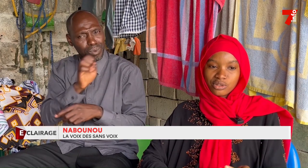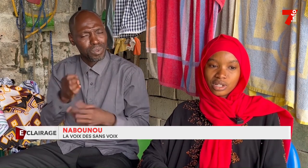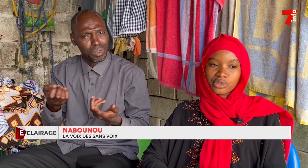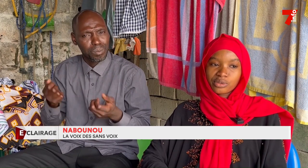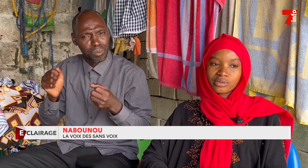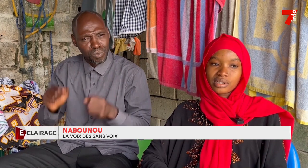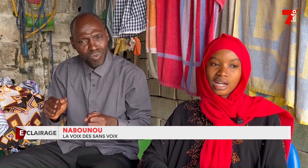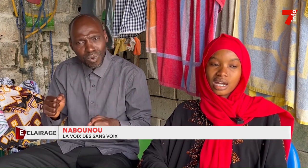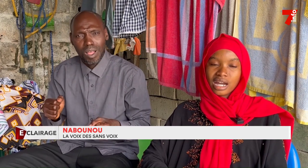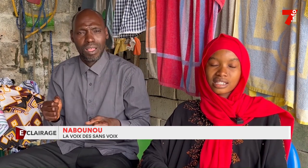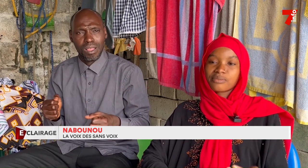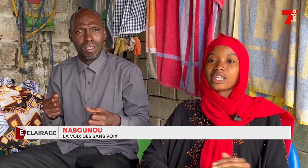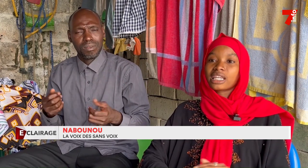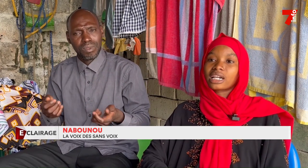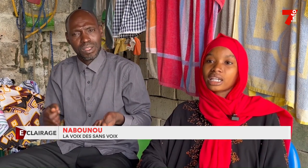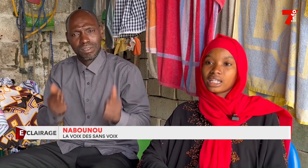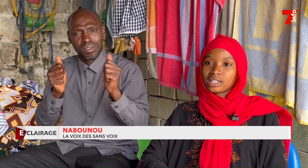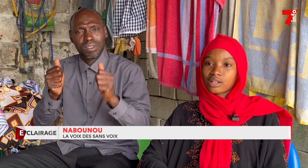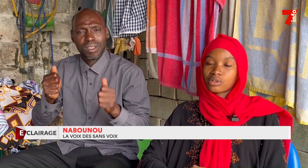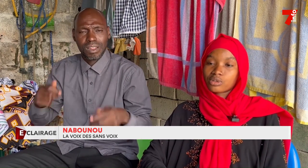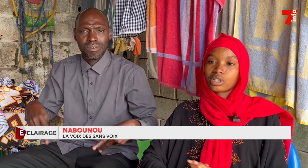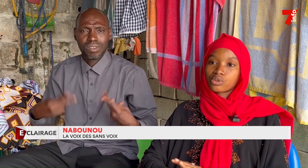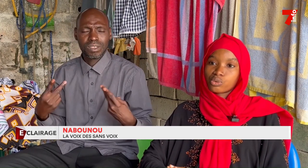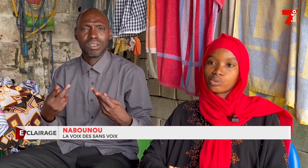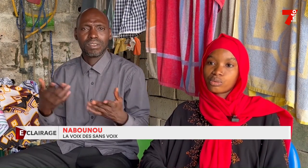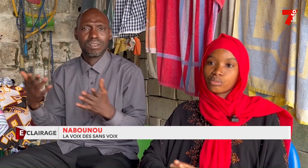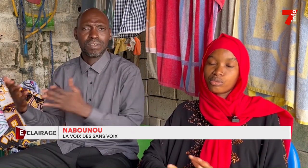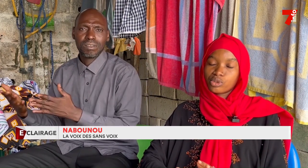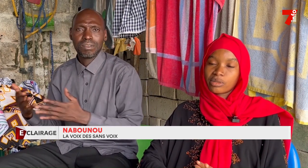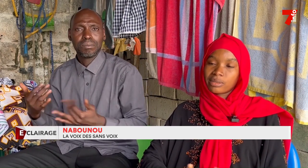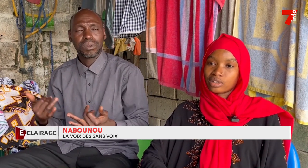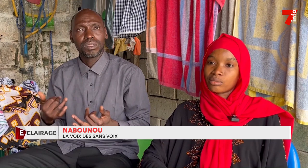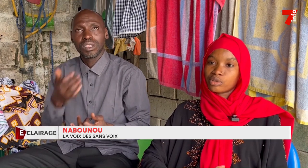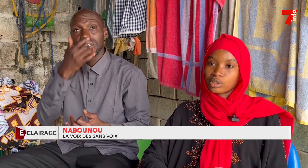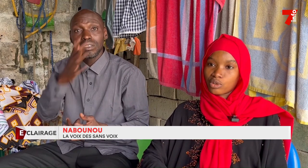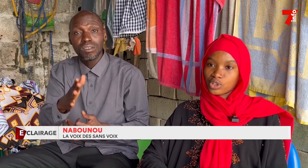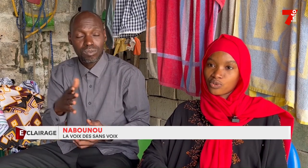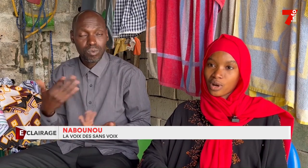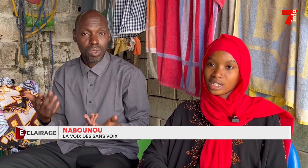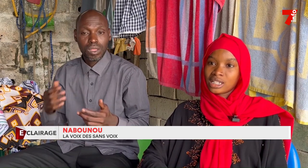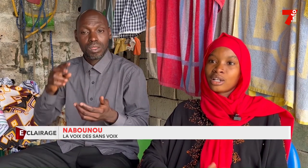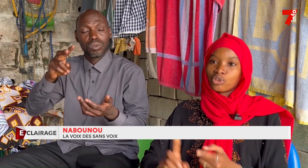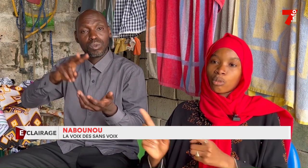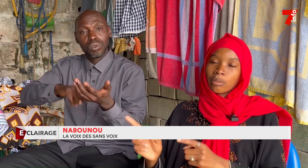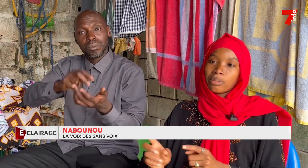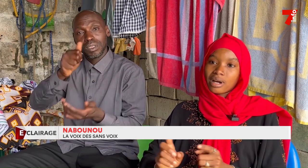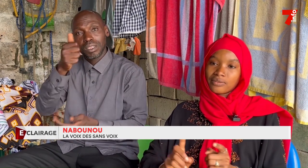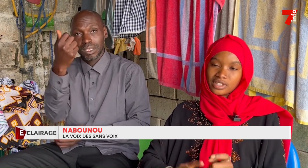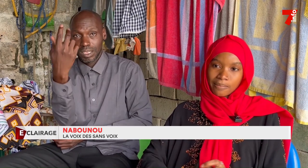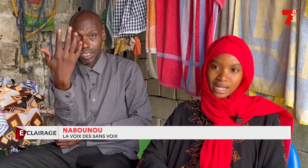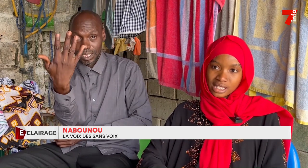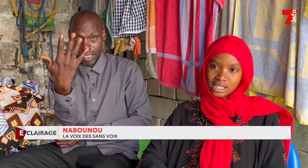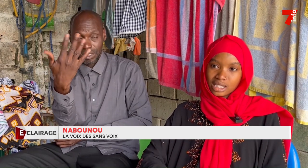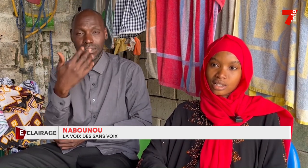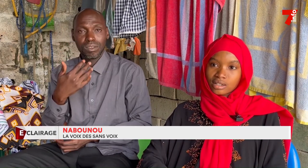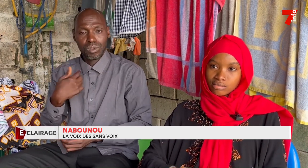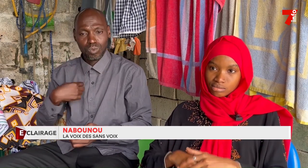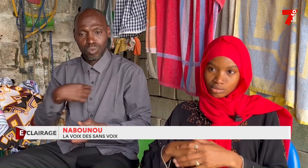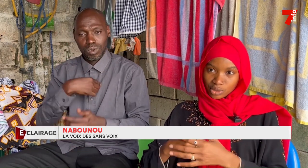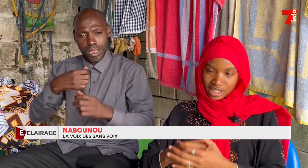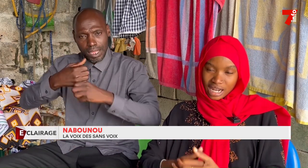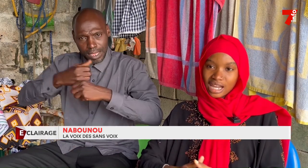l'association ACMC a été créée. L'association des sous, le musulman et maintenant le musulman du Côte d'Ivoire. Donc mon père faisait partie.